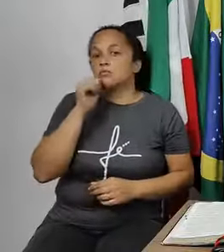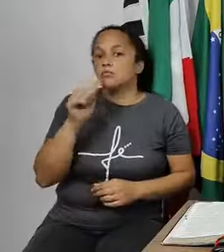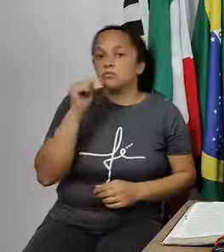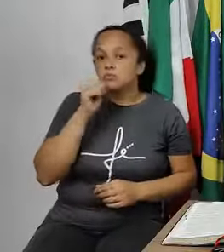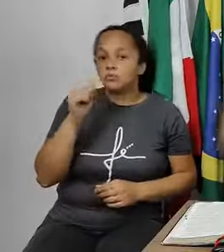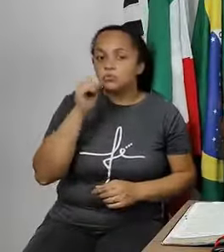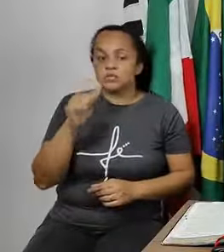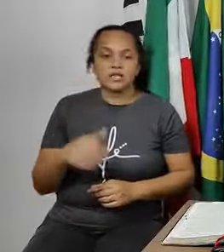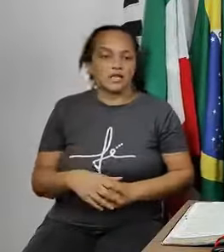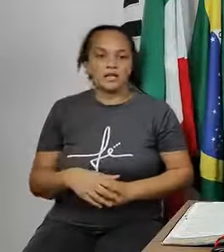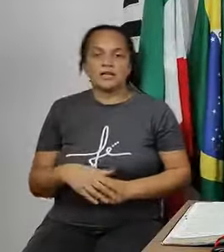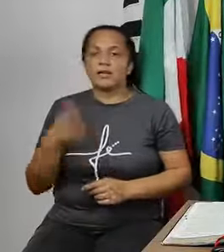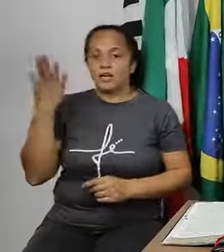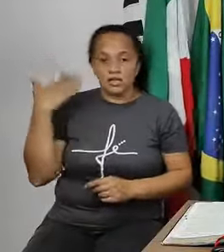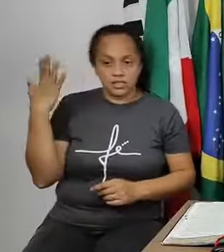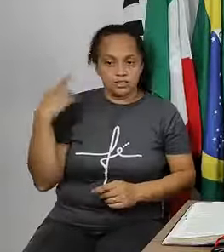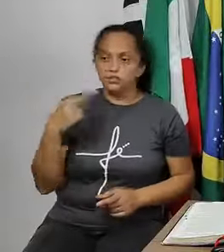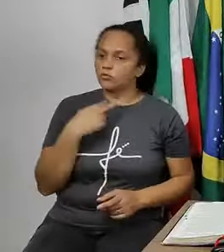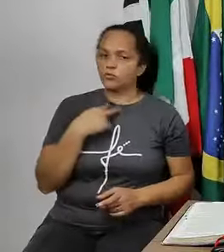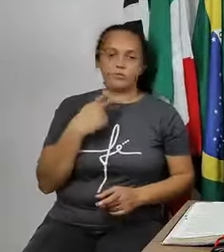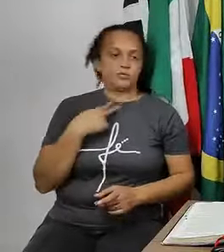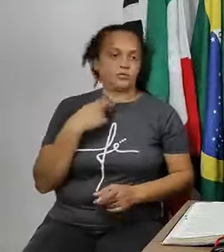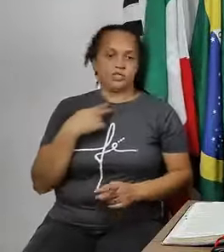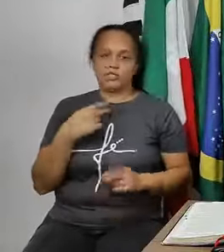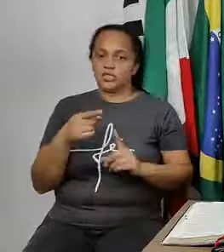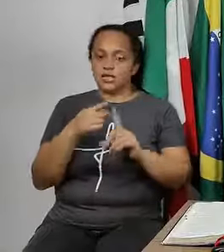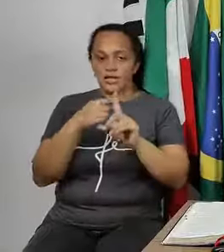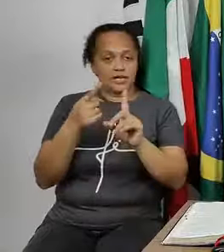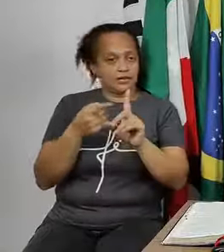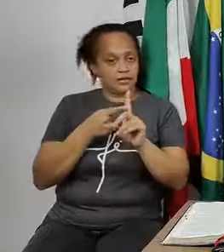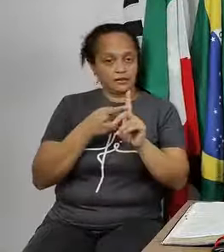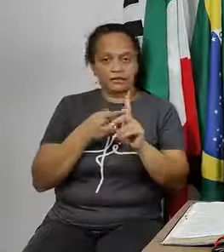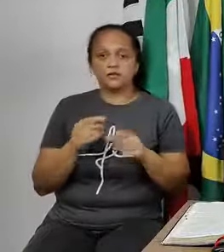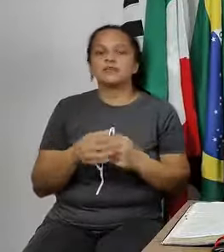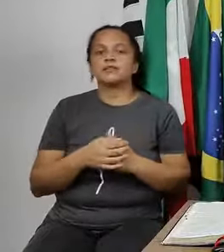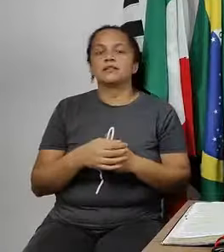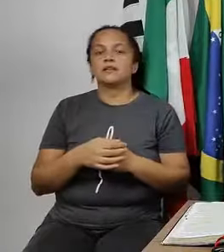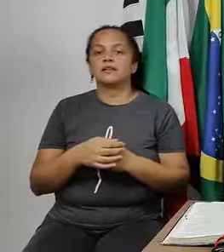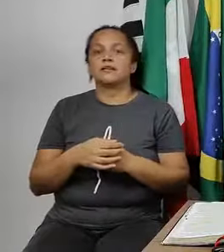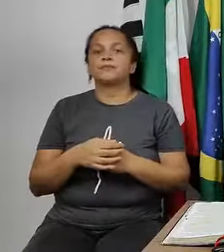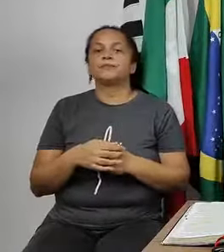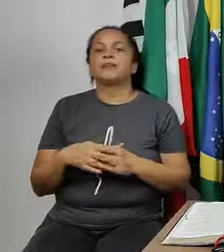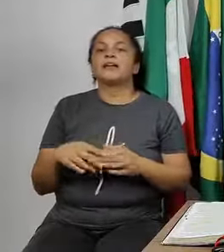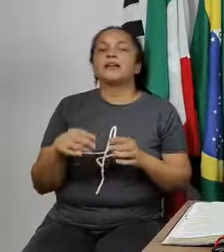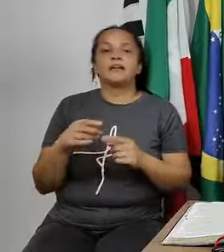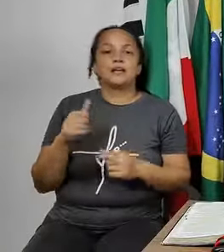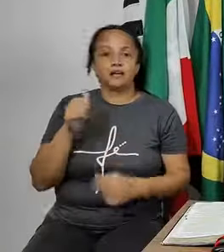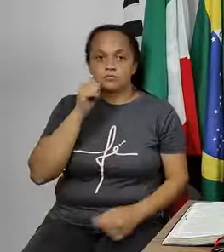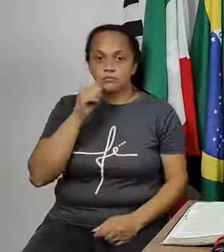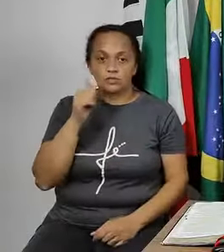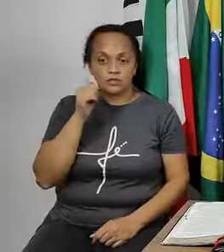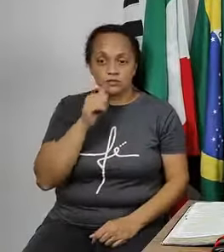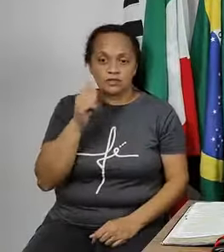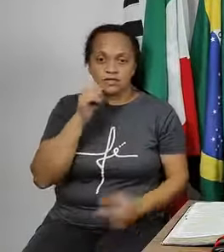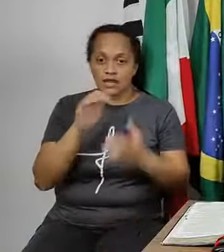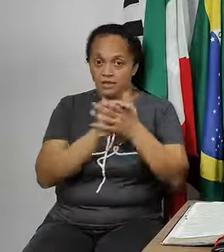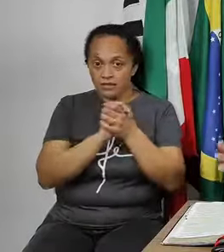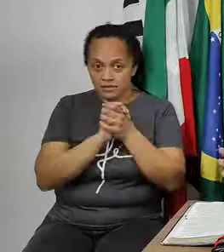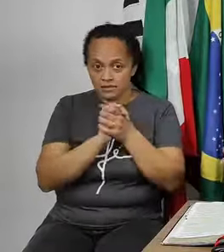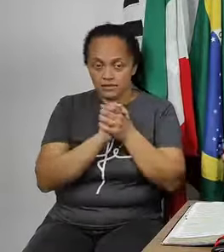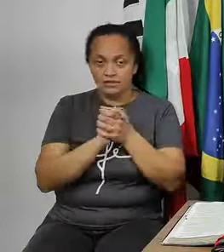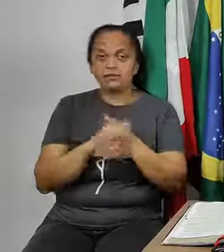anos, engravidou e teve um filho e colocou o nome de Isaac, que quer dizer riso, né? Entendeu? E